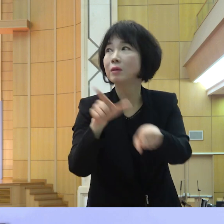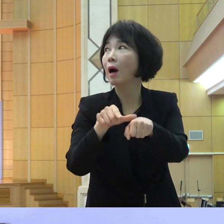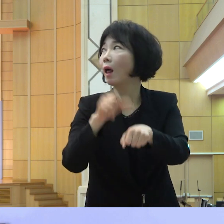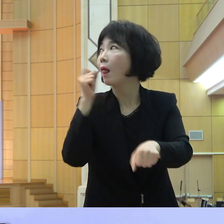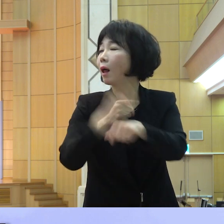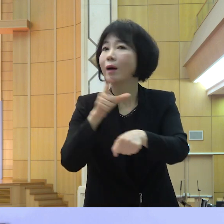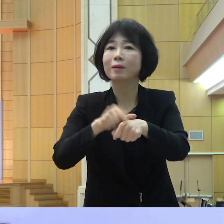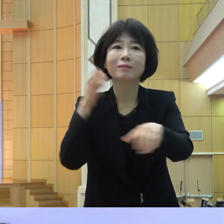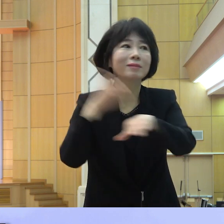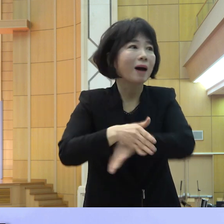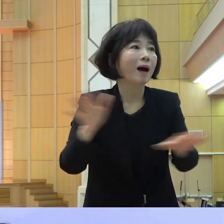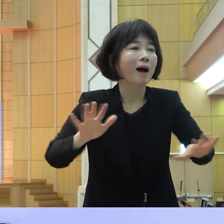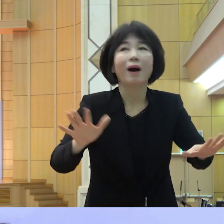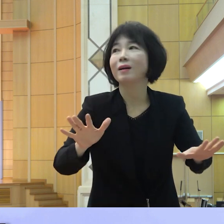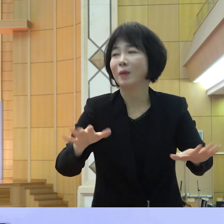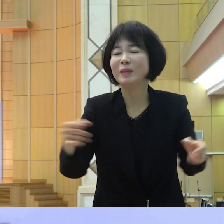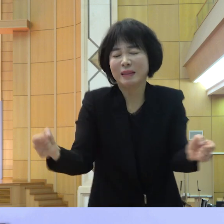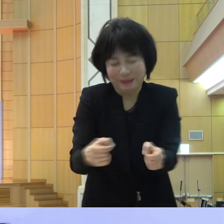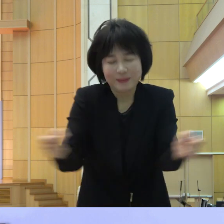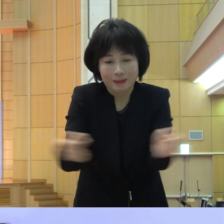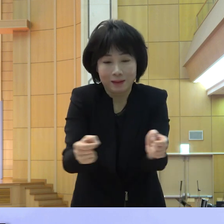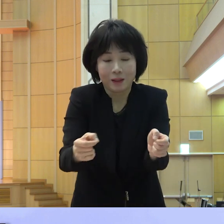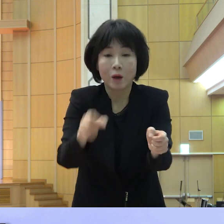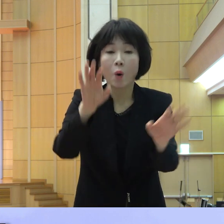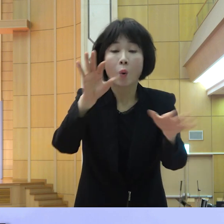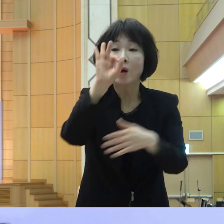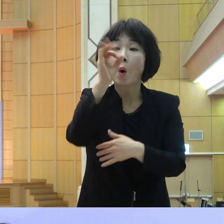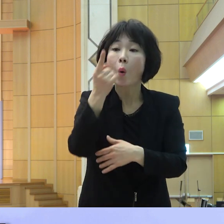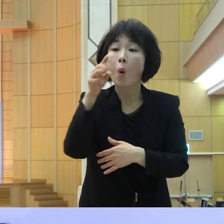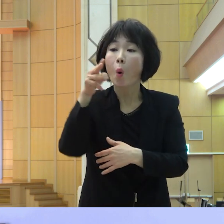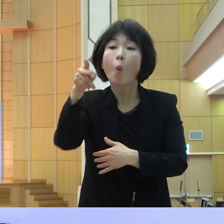갔어요. 그래서 오병에 대한 것만